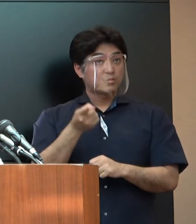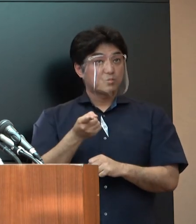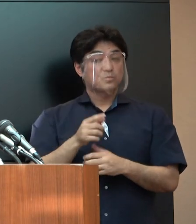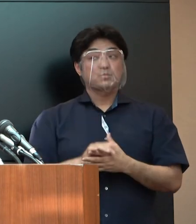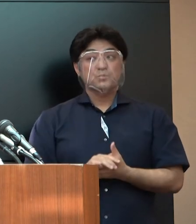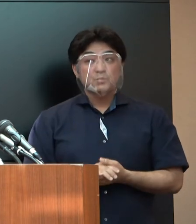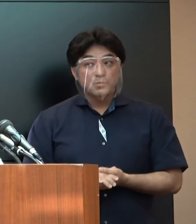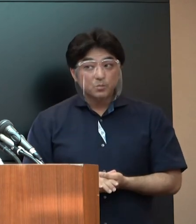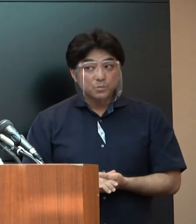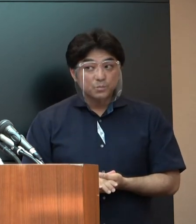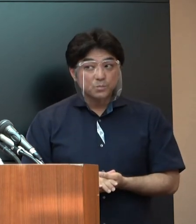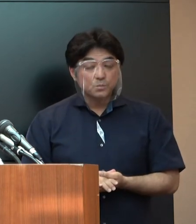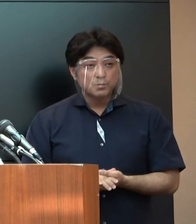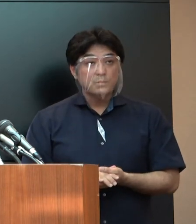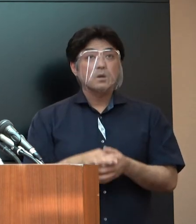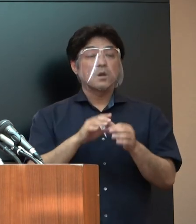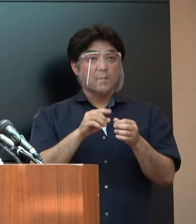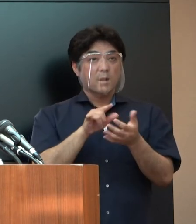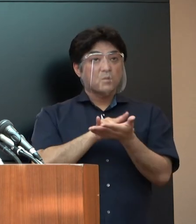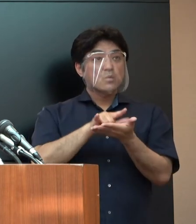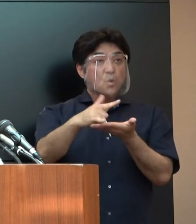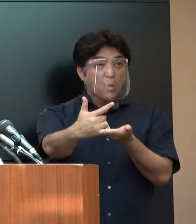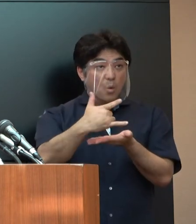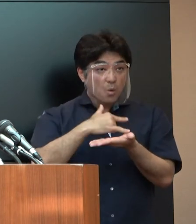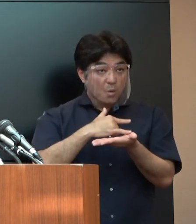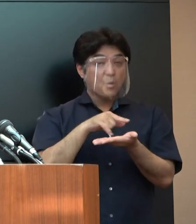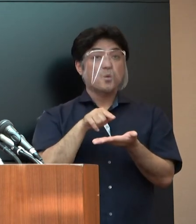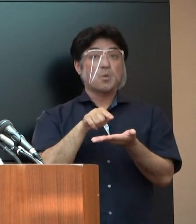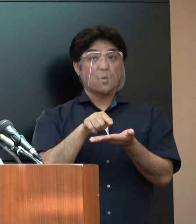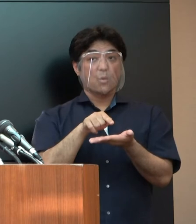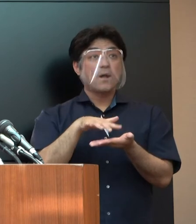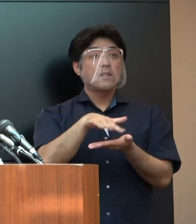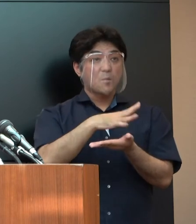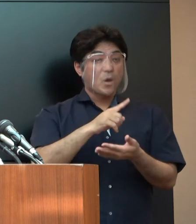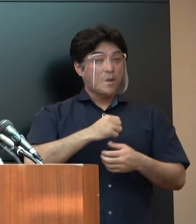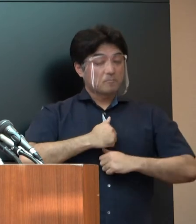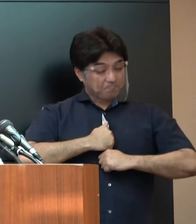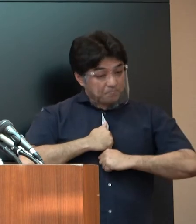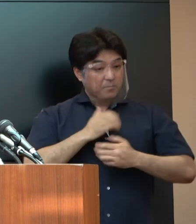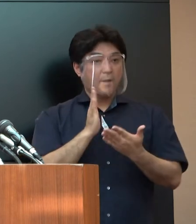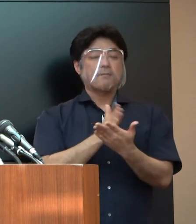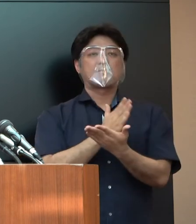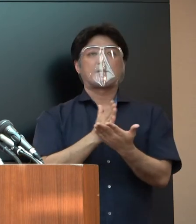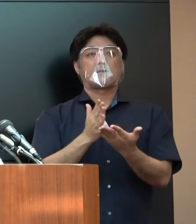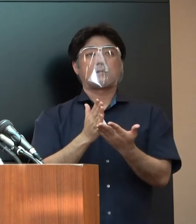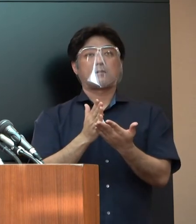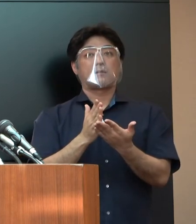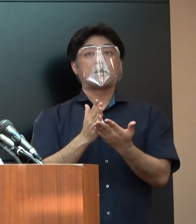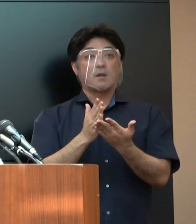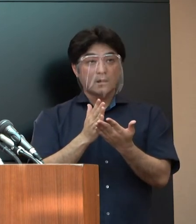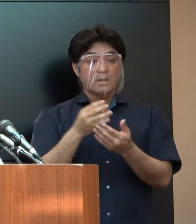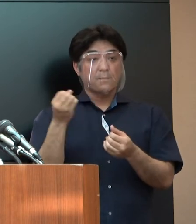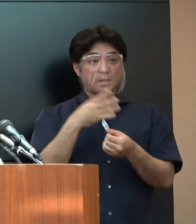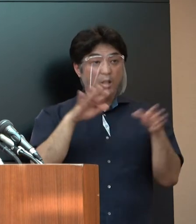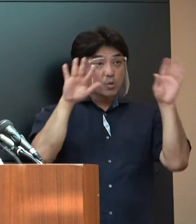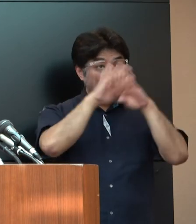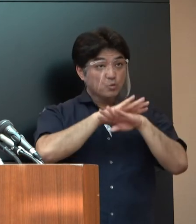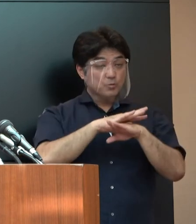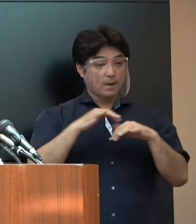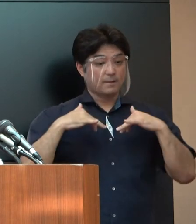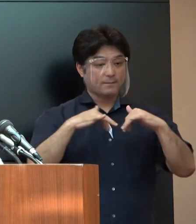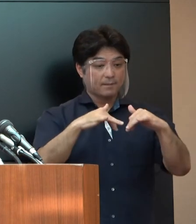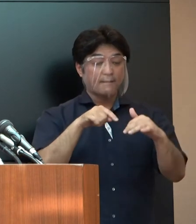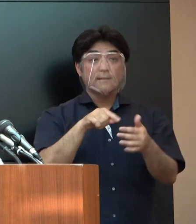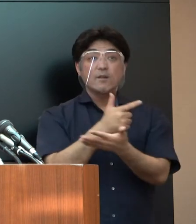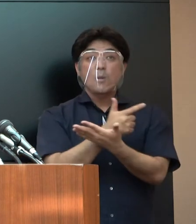で、すべての人が投稿、県境またぐ投稿についても慎重な判断ということですね。夜の繁華街についても